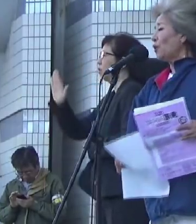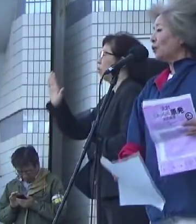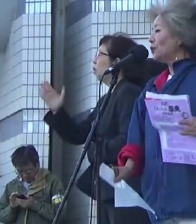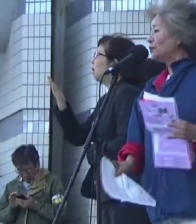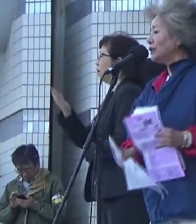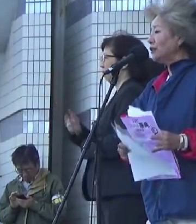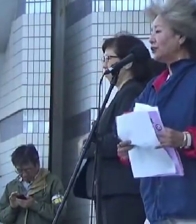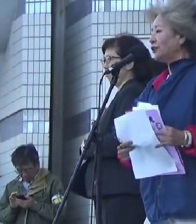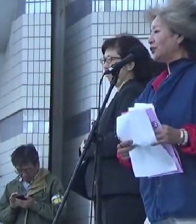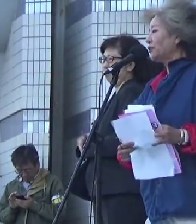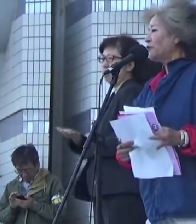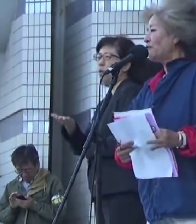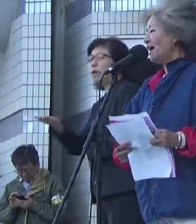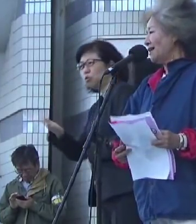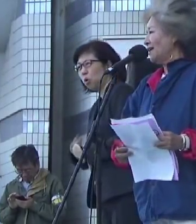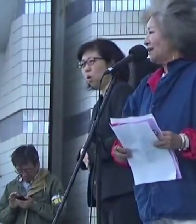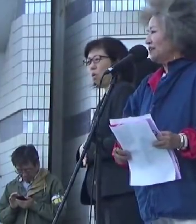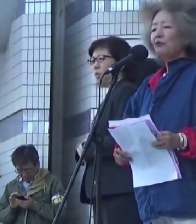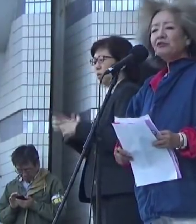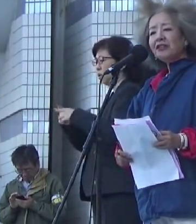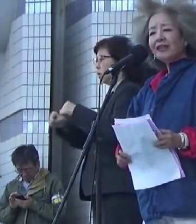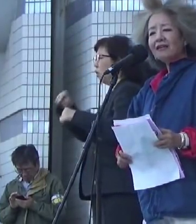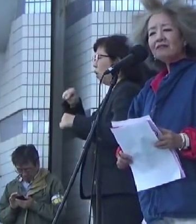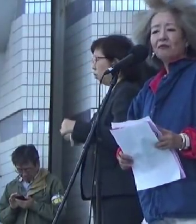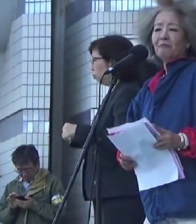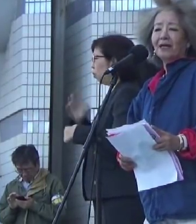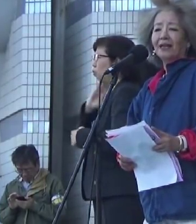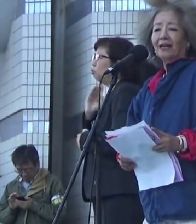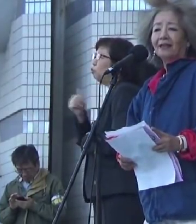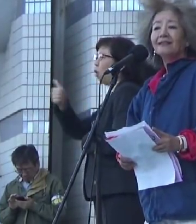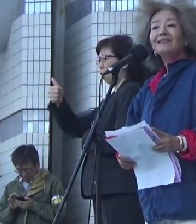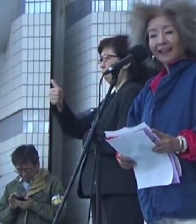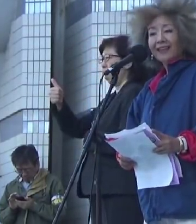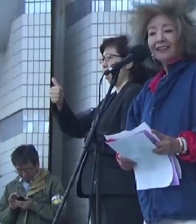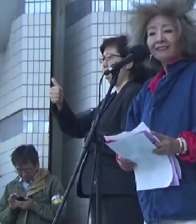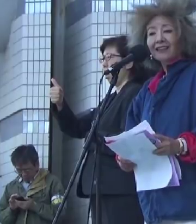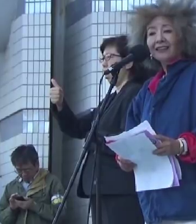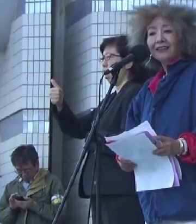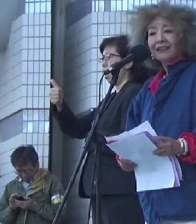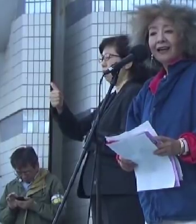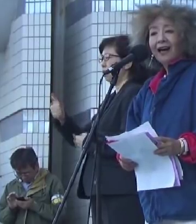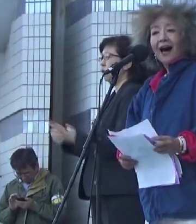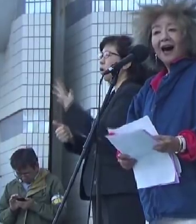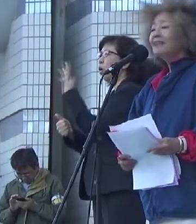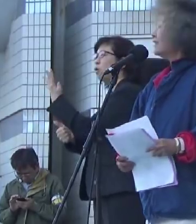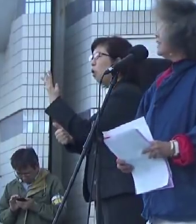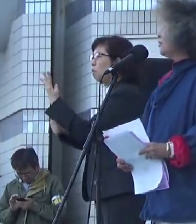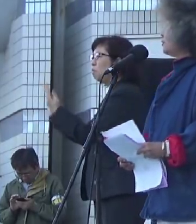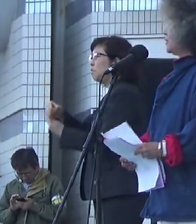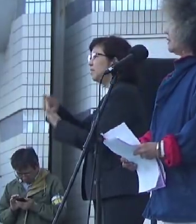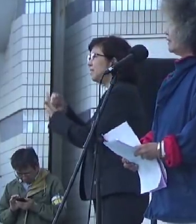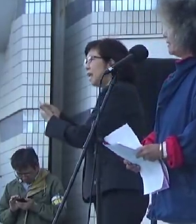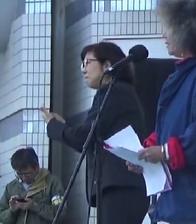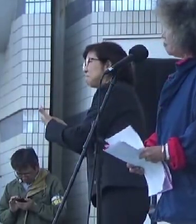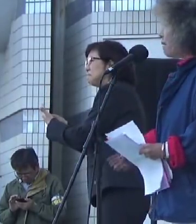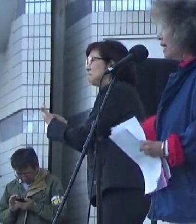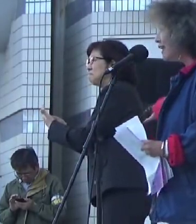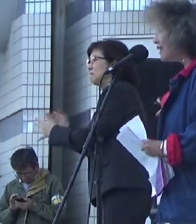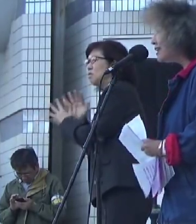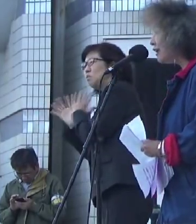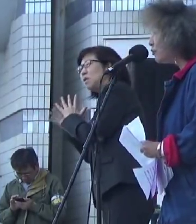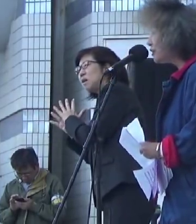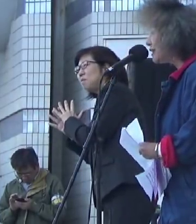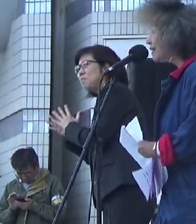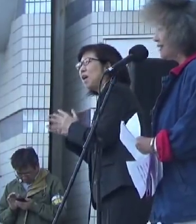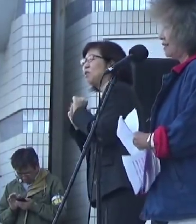でしょう、この国の首相は4000論まで出ているんです。あんな人にま